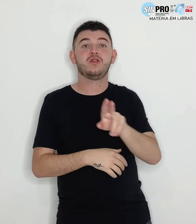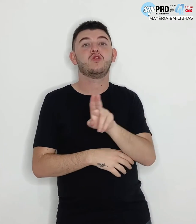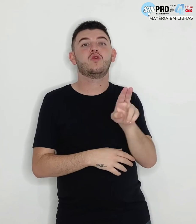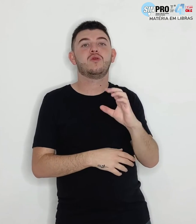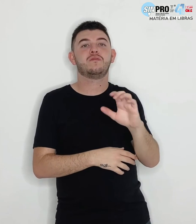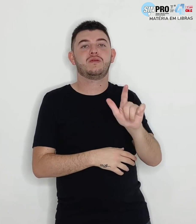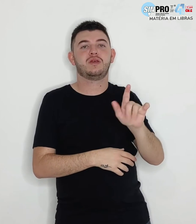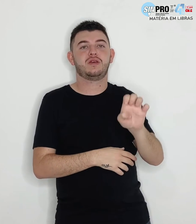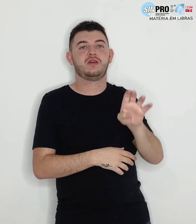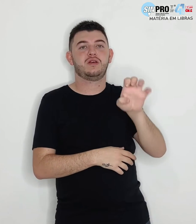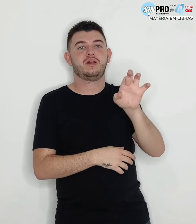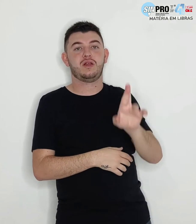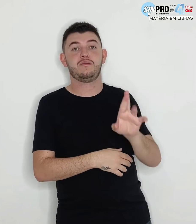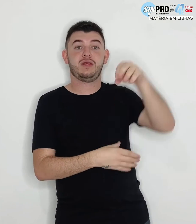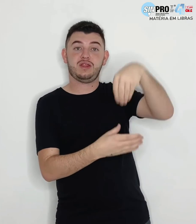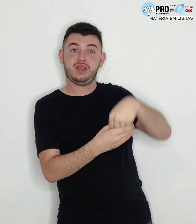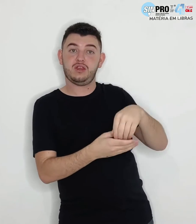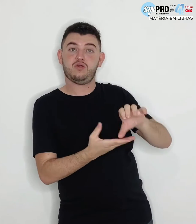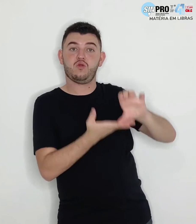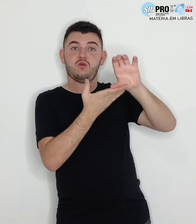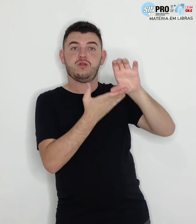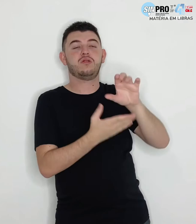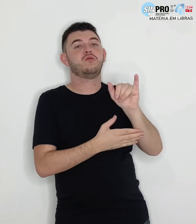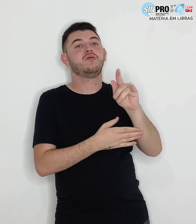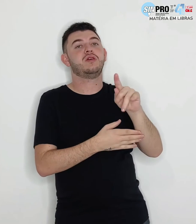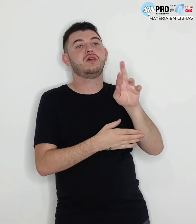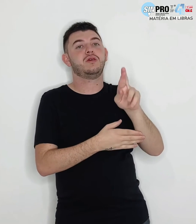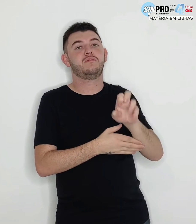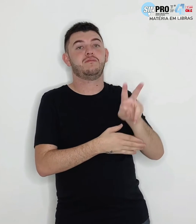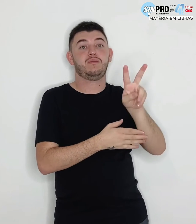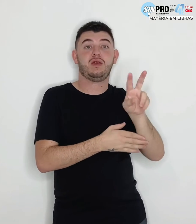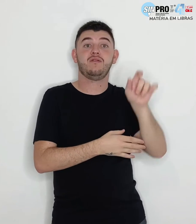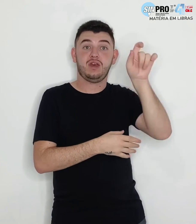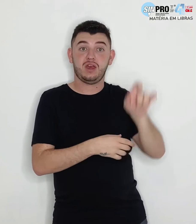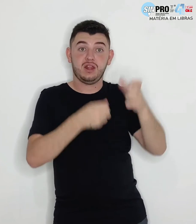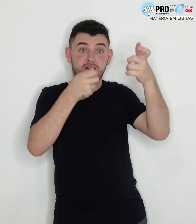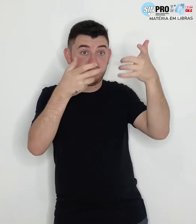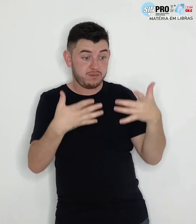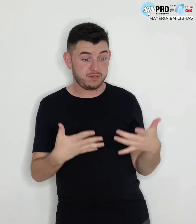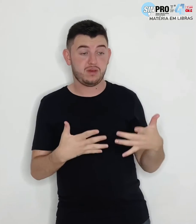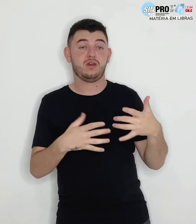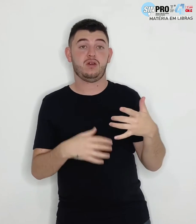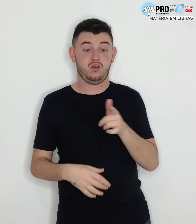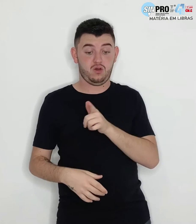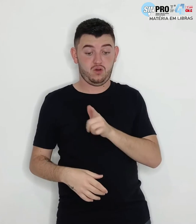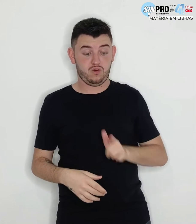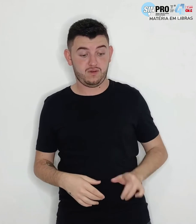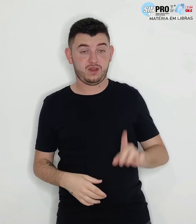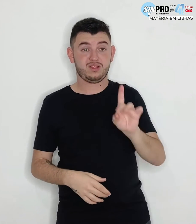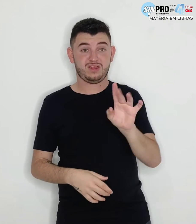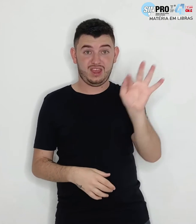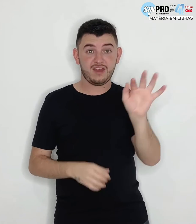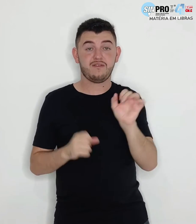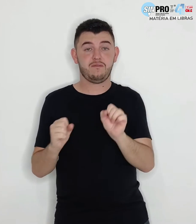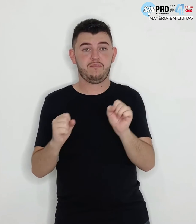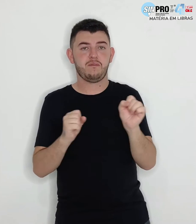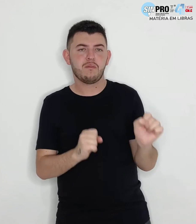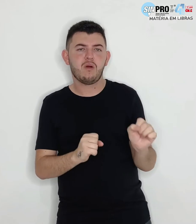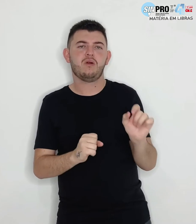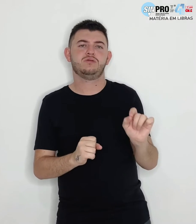integra o Conselho de Administração do IPREV-DF. Segundo ele, diante do risco iminente do governo local retornar com